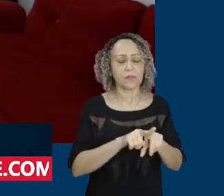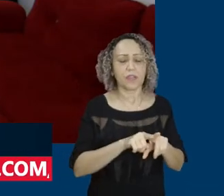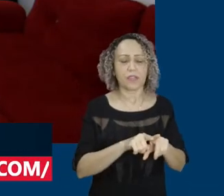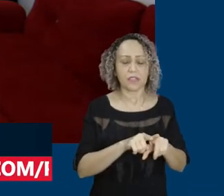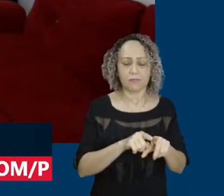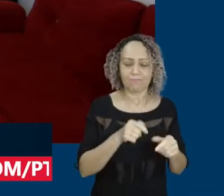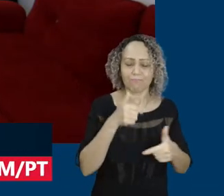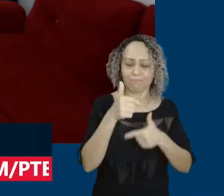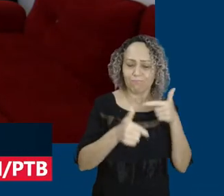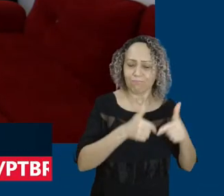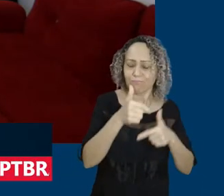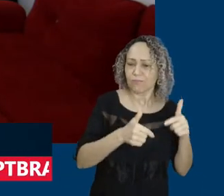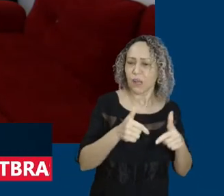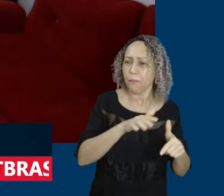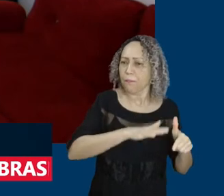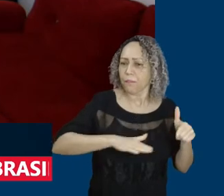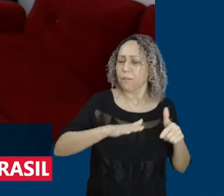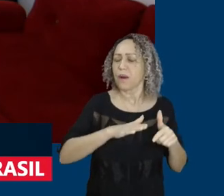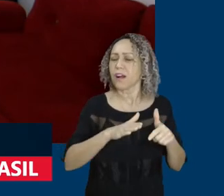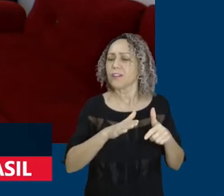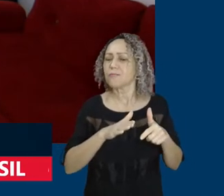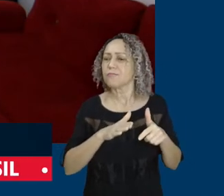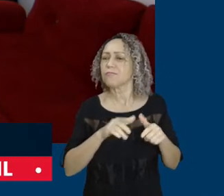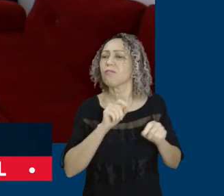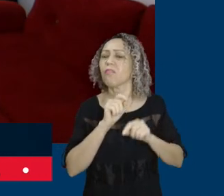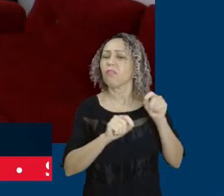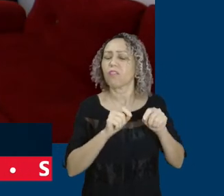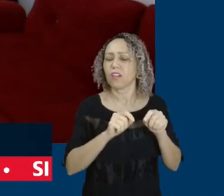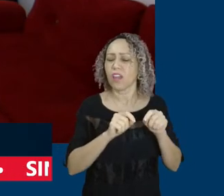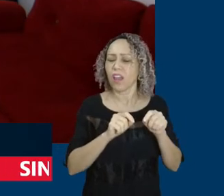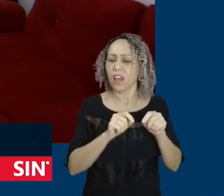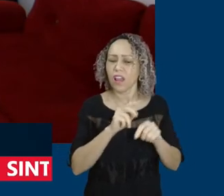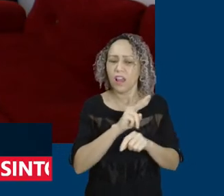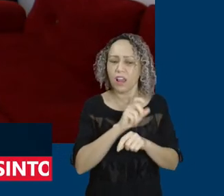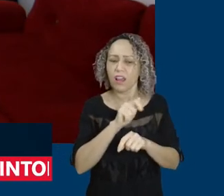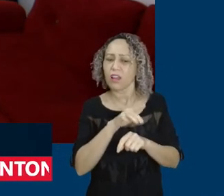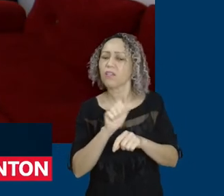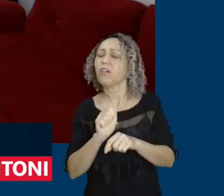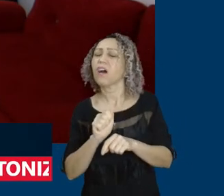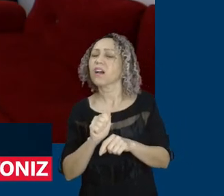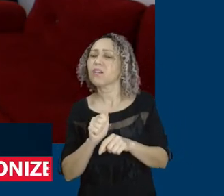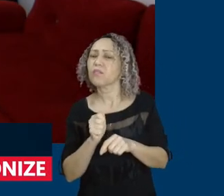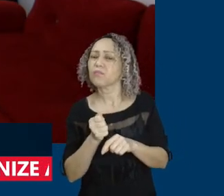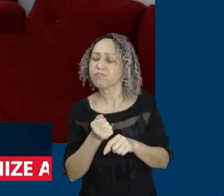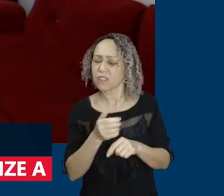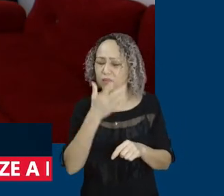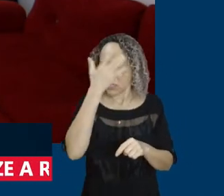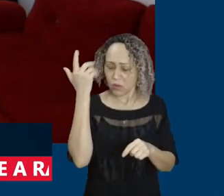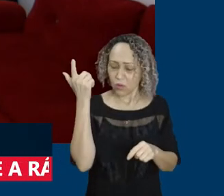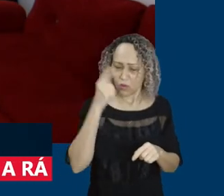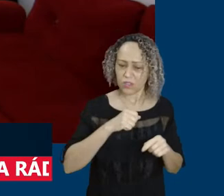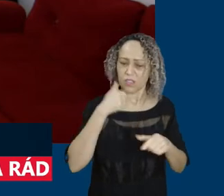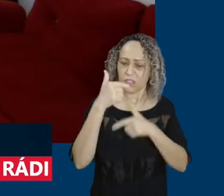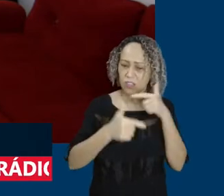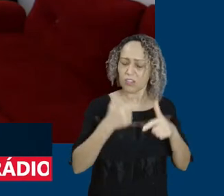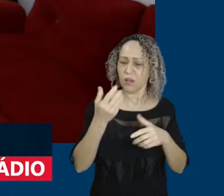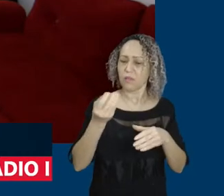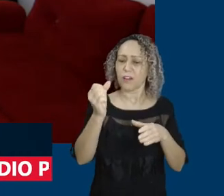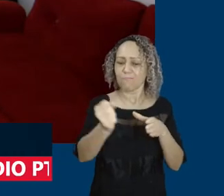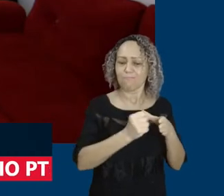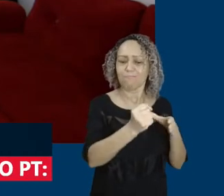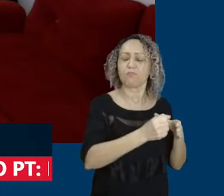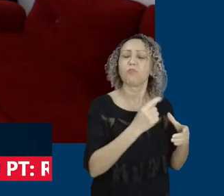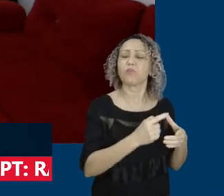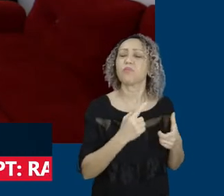de trabalho aconteceu pelo fato de as vagas serem preenchidas com um salário bem mais baixo, né, com menos direito e